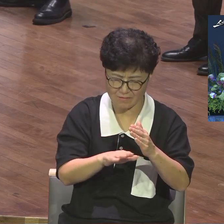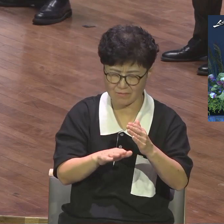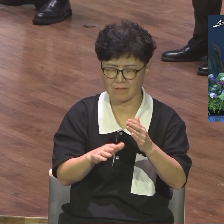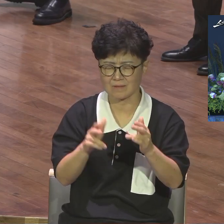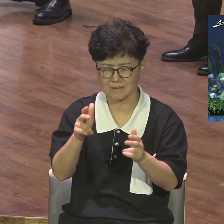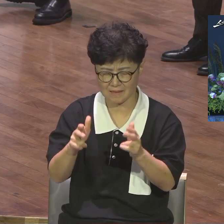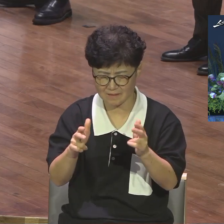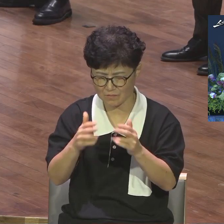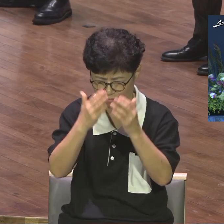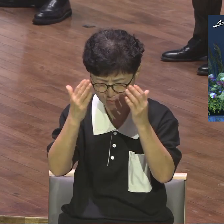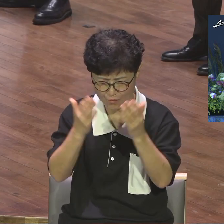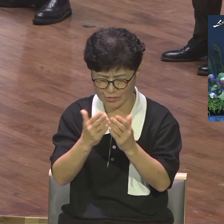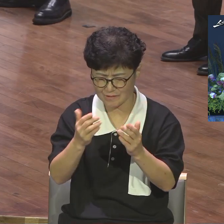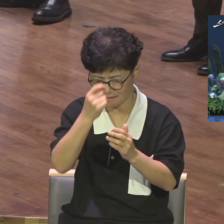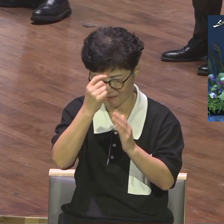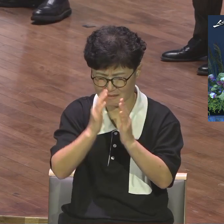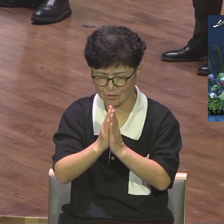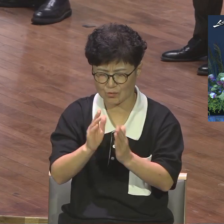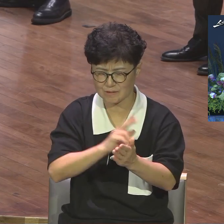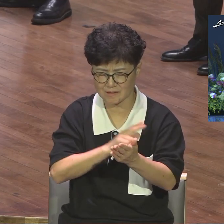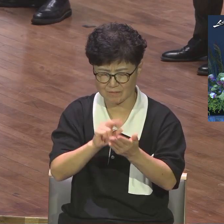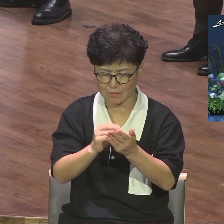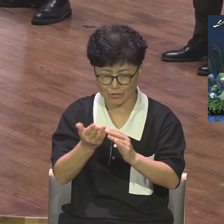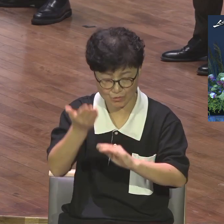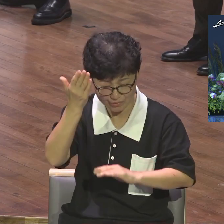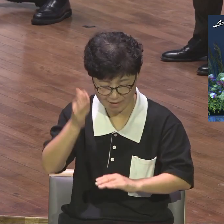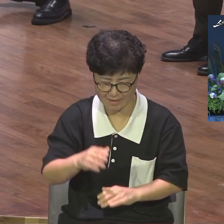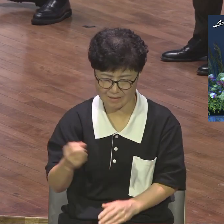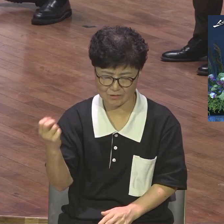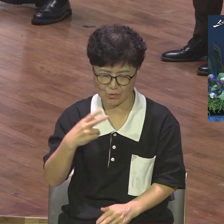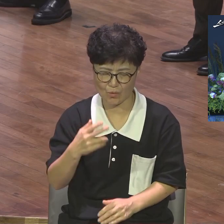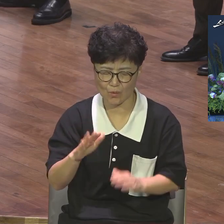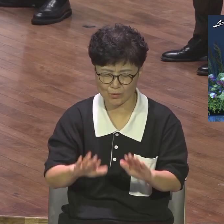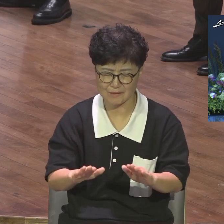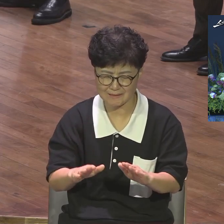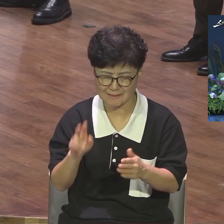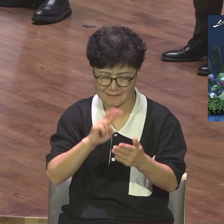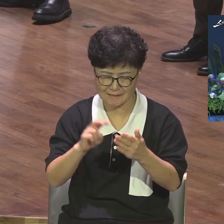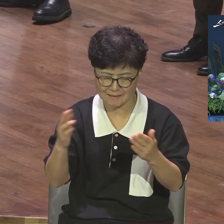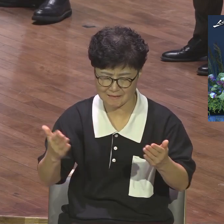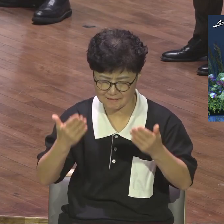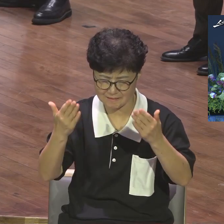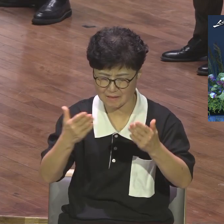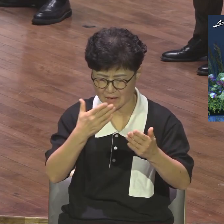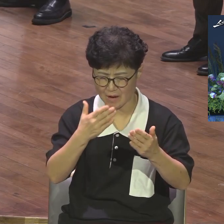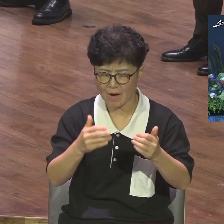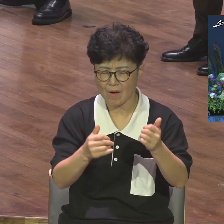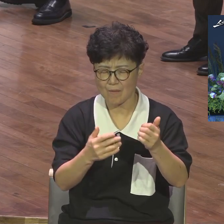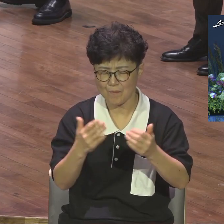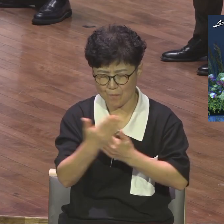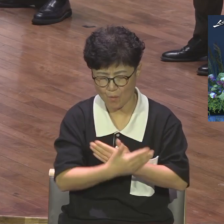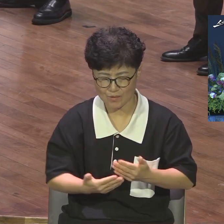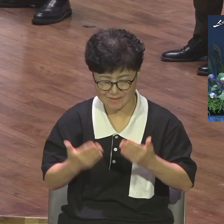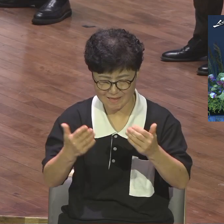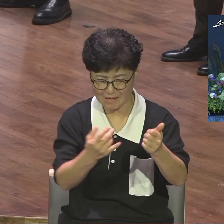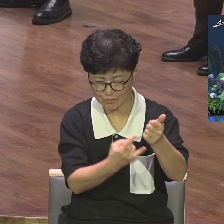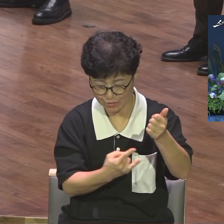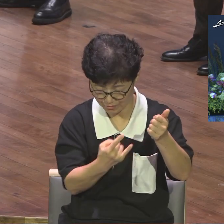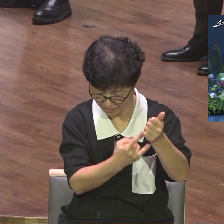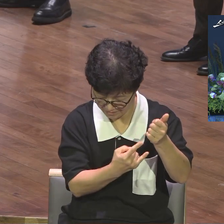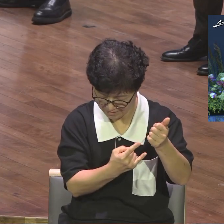위에 오늘 특별히 기간복으로 하나님께 영광 돌린 봉사위원회와 하반기 전도운동 한 번 더와 새가족